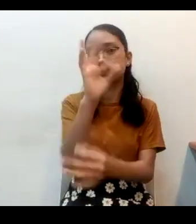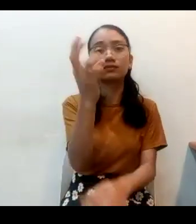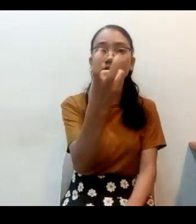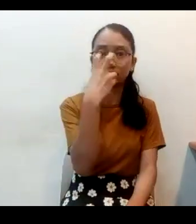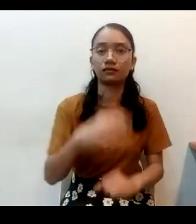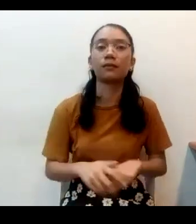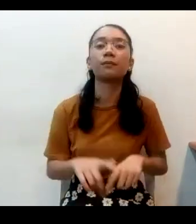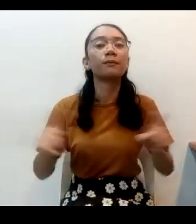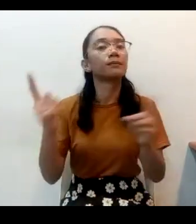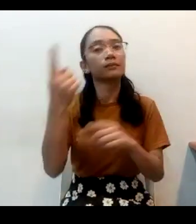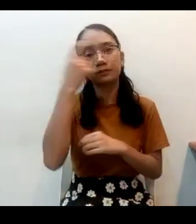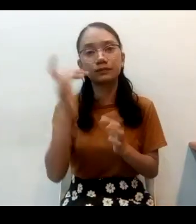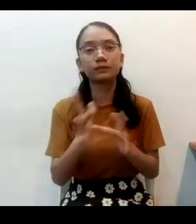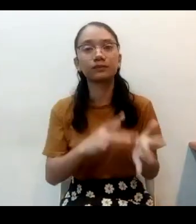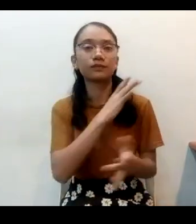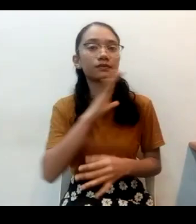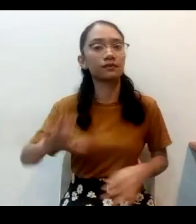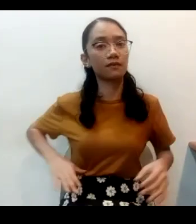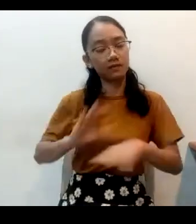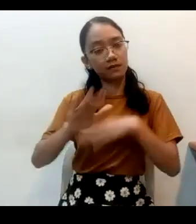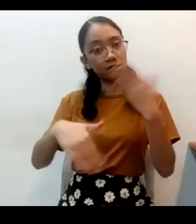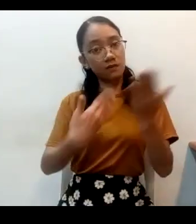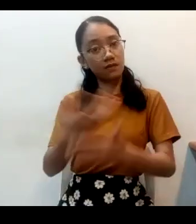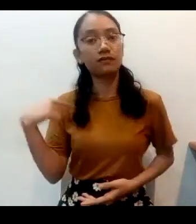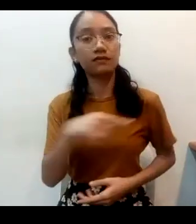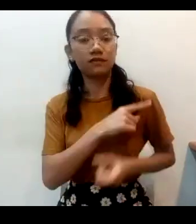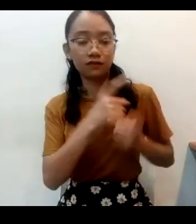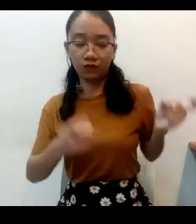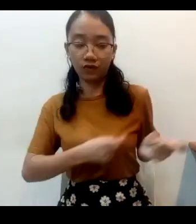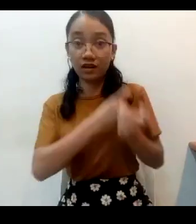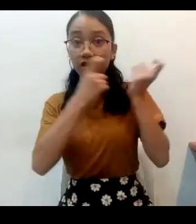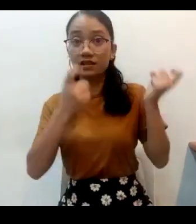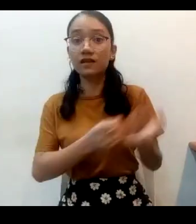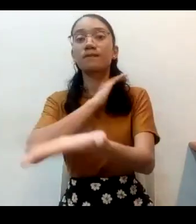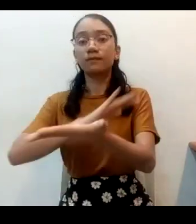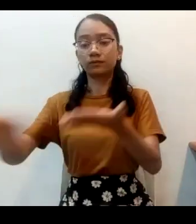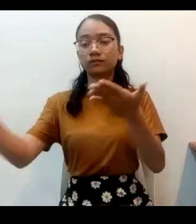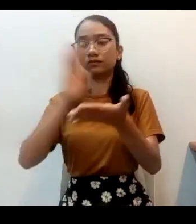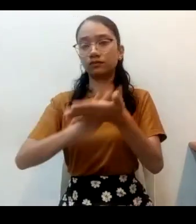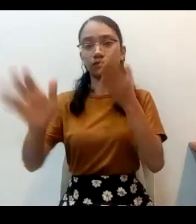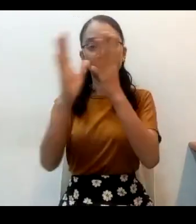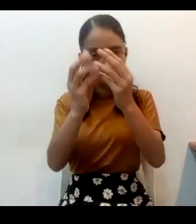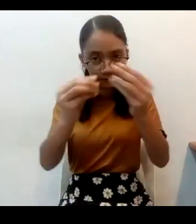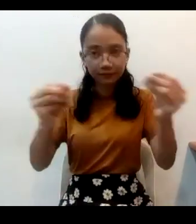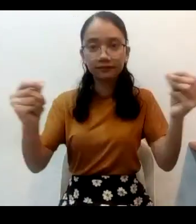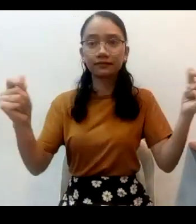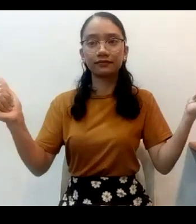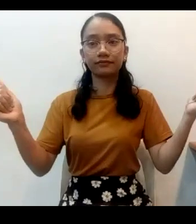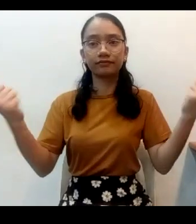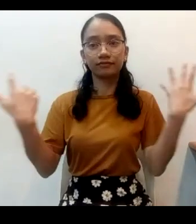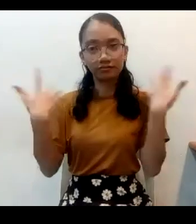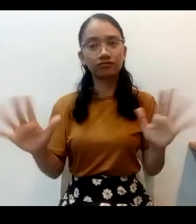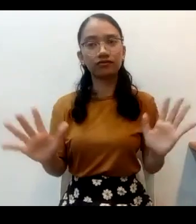because of Jesus Christ, all our sins are washed away. Ngunit dahil naman po kay Jesus Cristo, lahat ng ating kasalanan ay